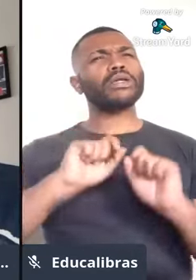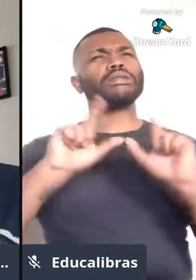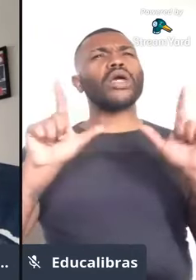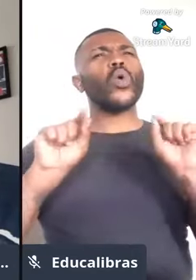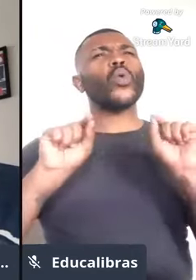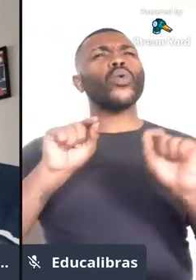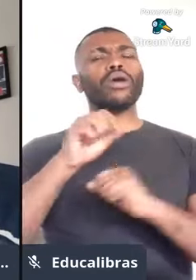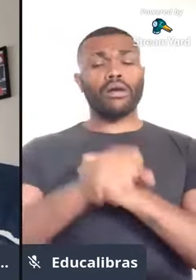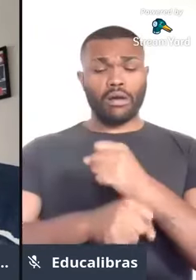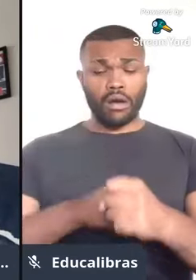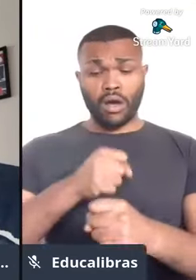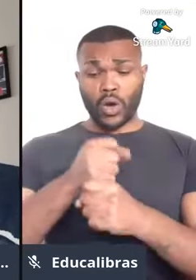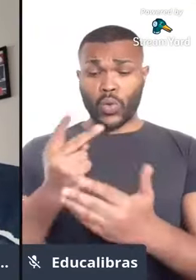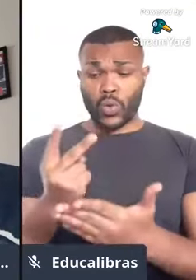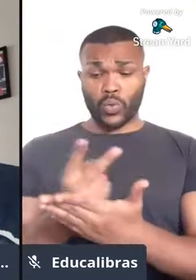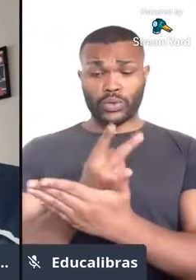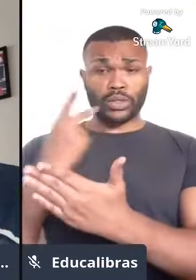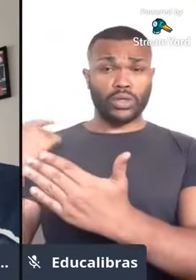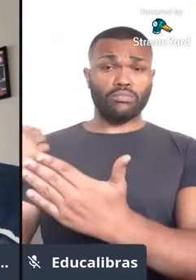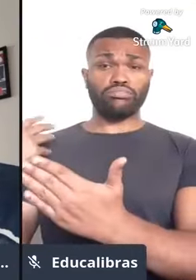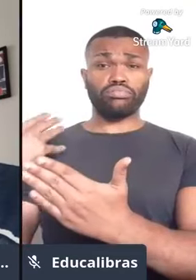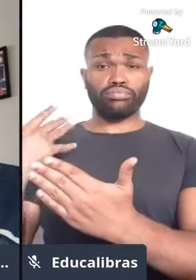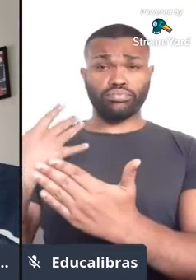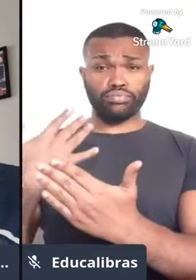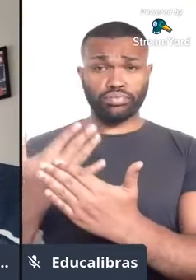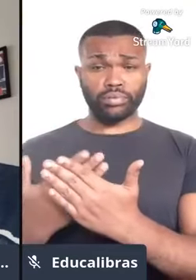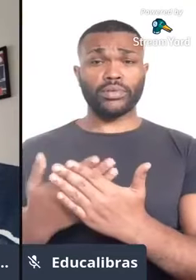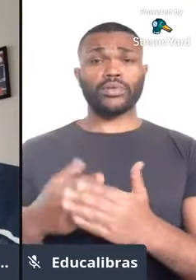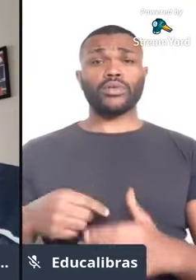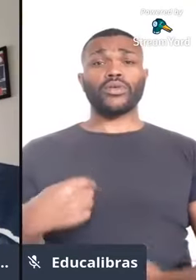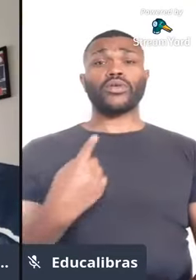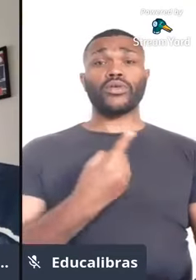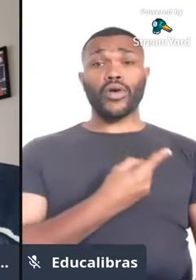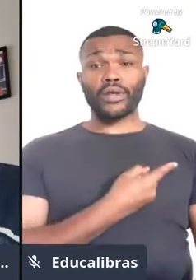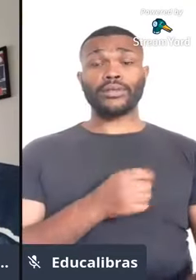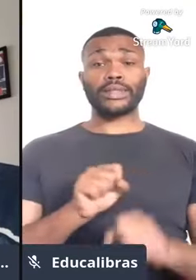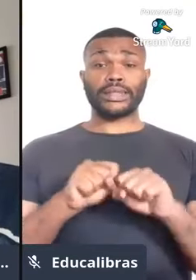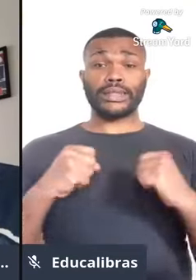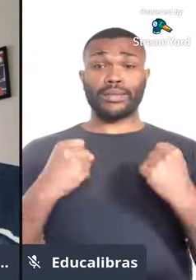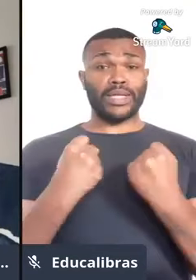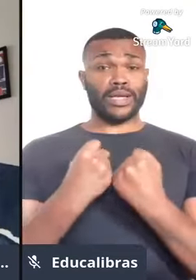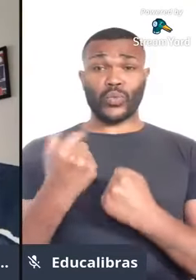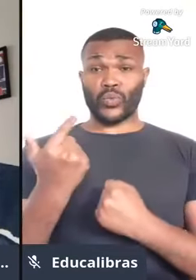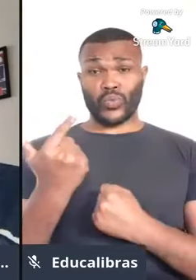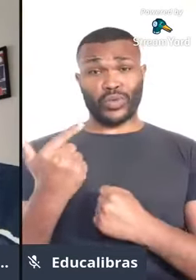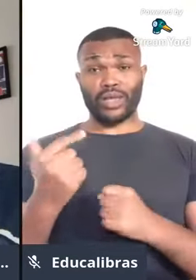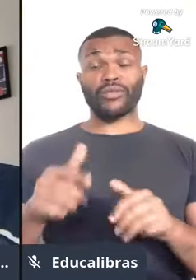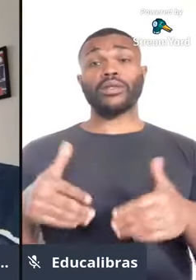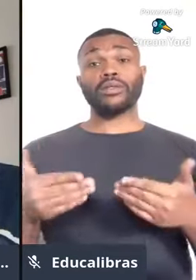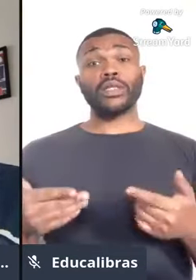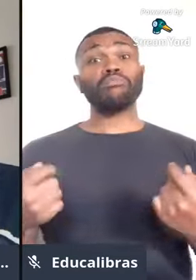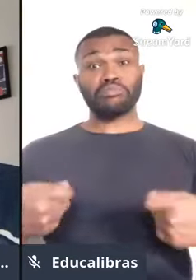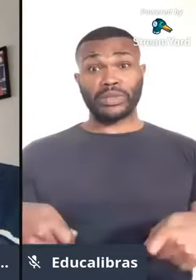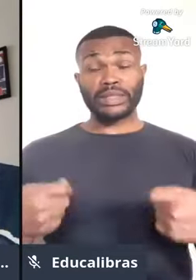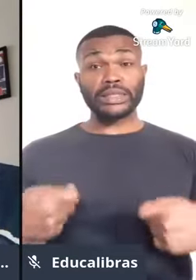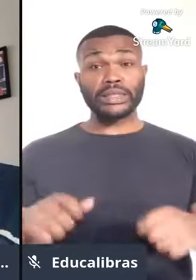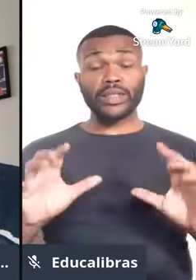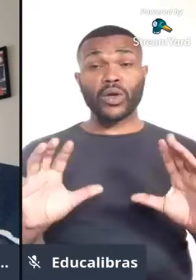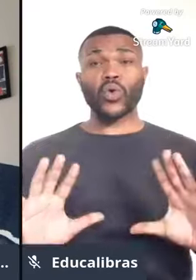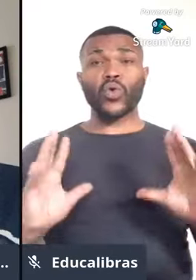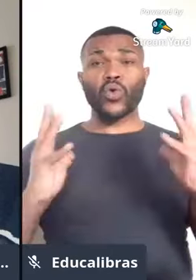né? E, embora a gente não tenha conseguido fazer o seminário, a gente não quer deixar de comemorar, tendo em